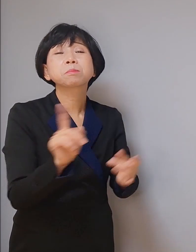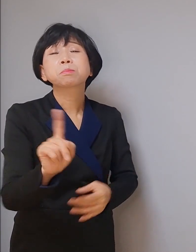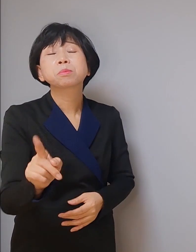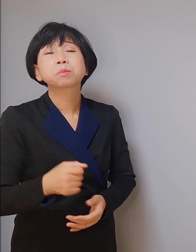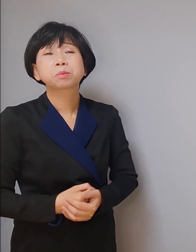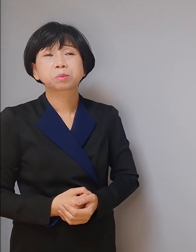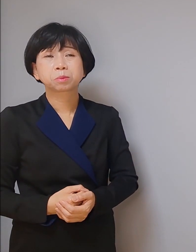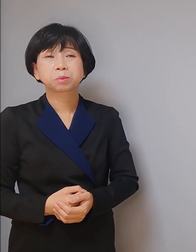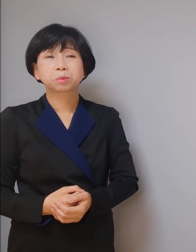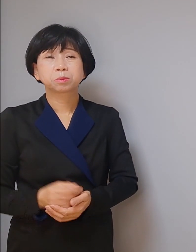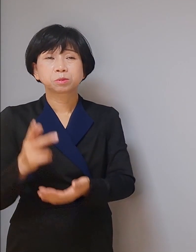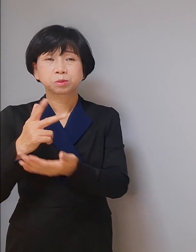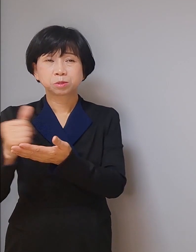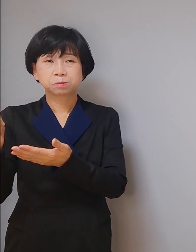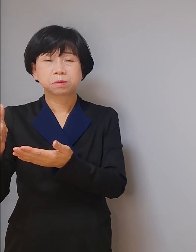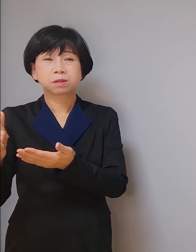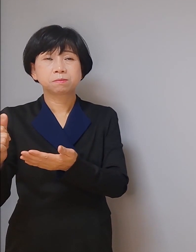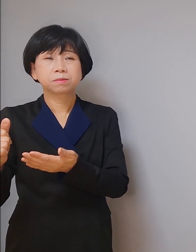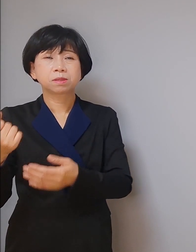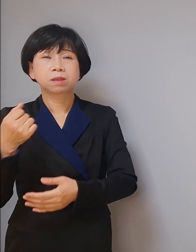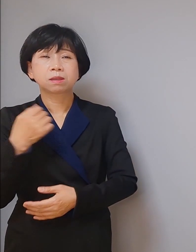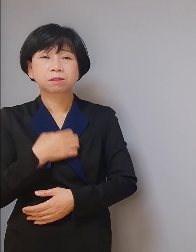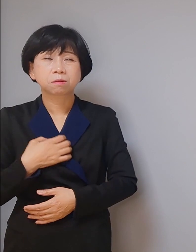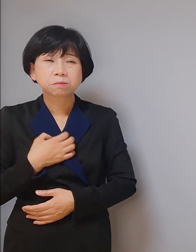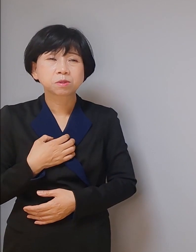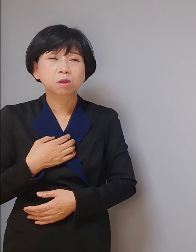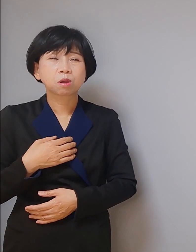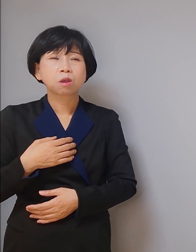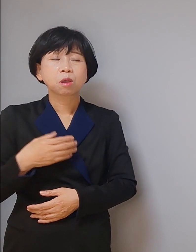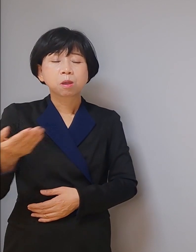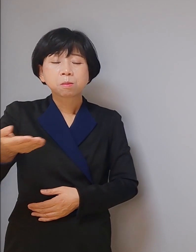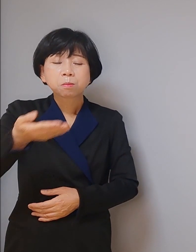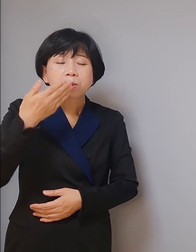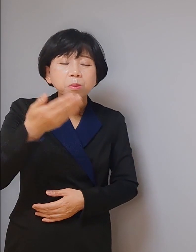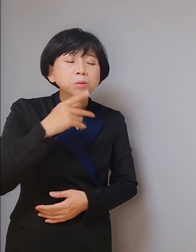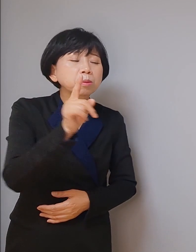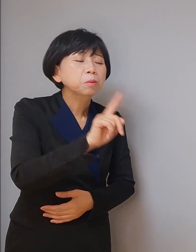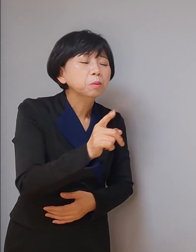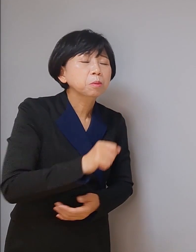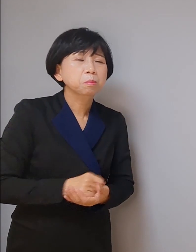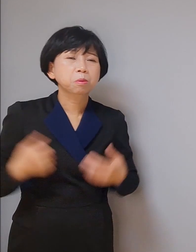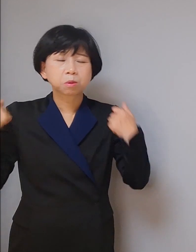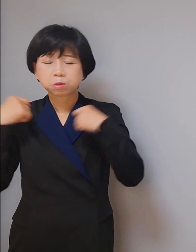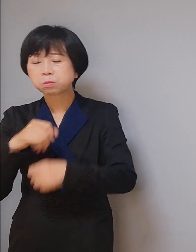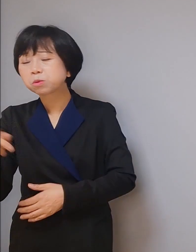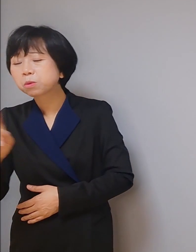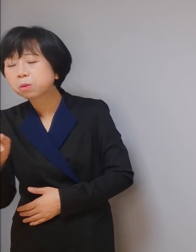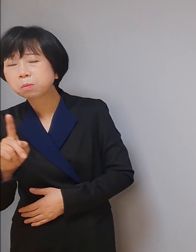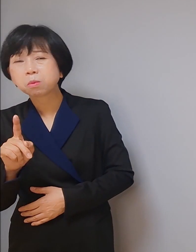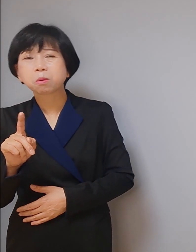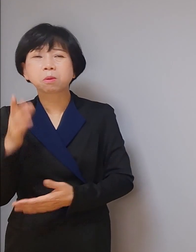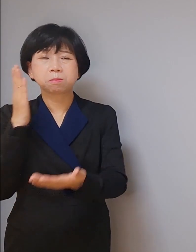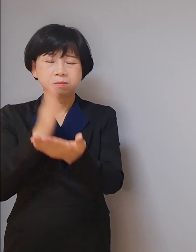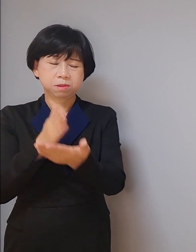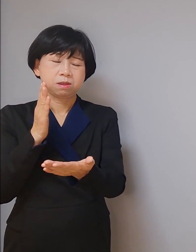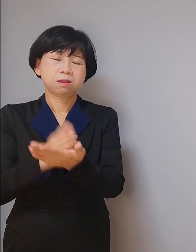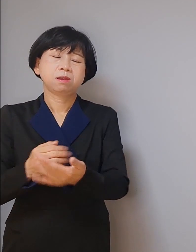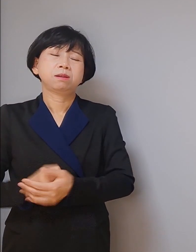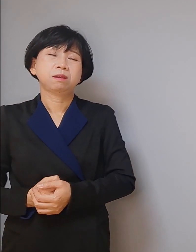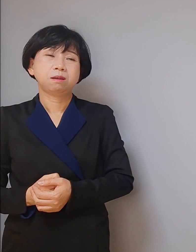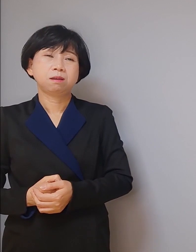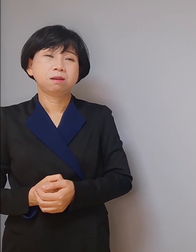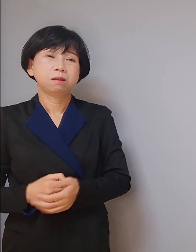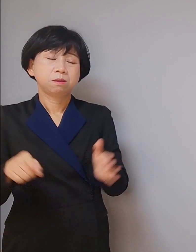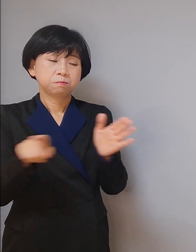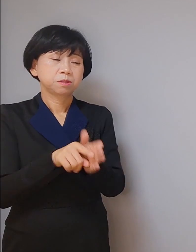33절을 보면 그러므로 염려하여 이르기를 무엇을 먹을까 무엇을 마실까 무엇을 입을까 하지 말라. 이는 다 이방인들이 구하는